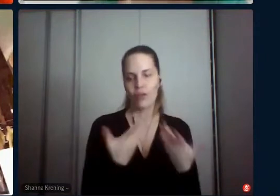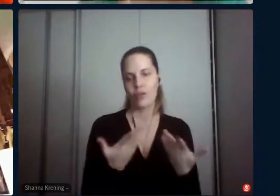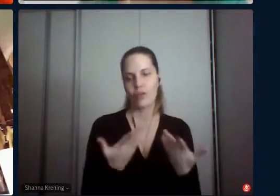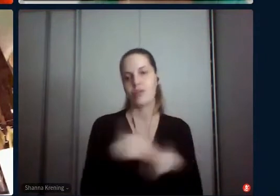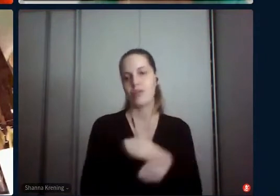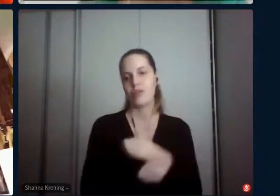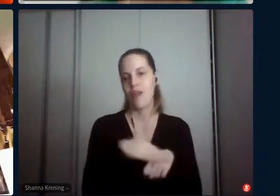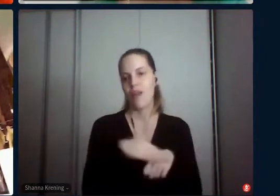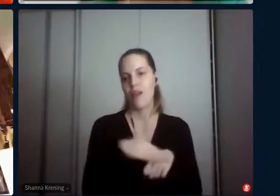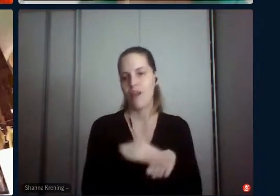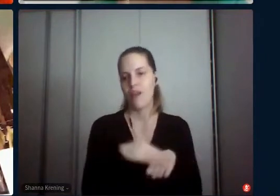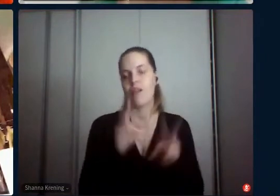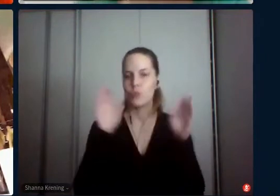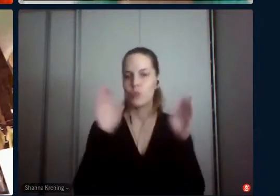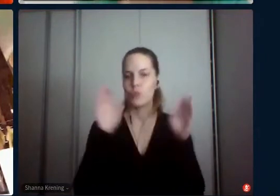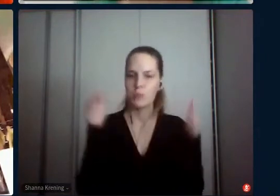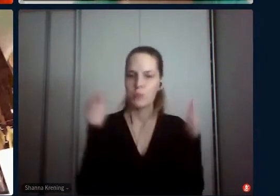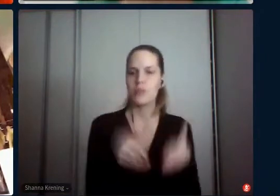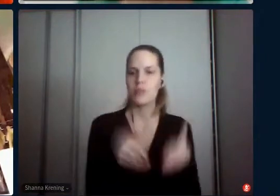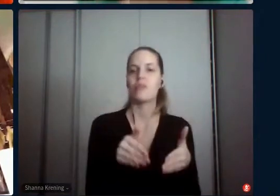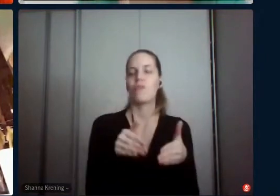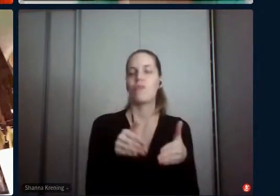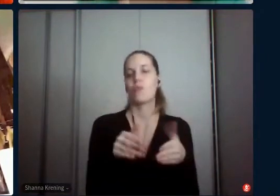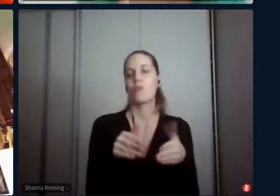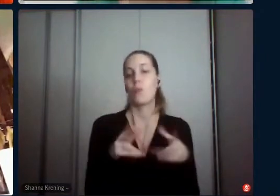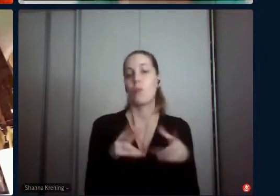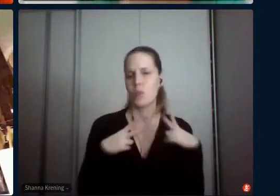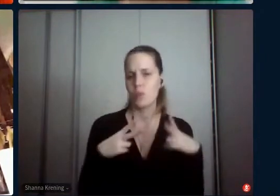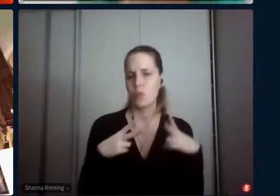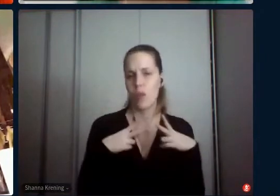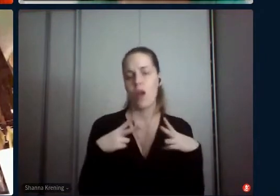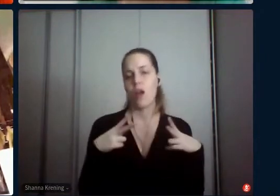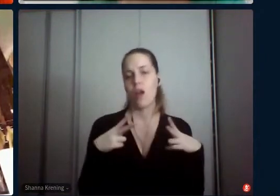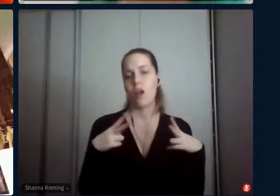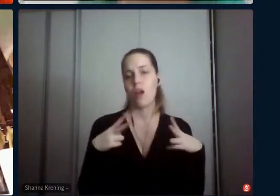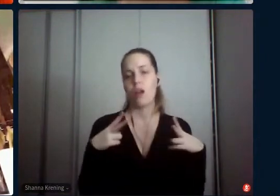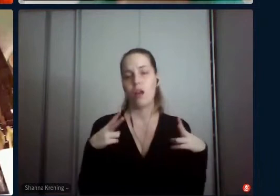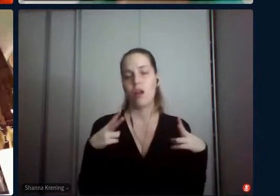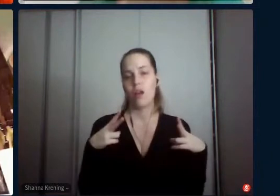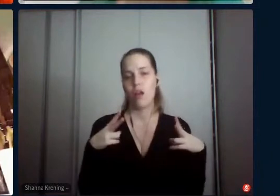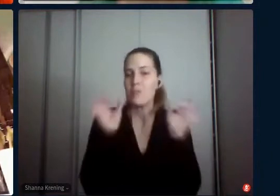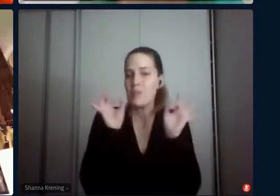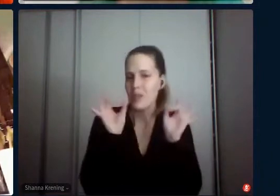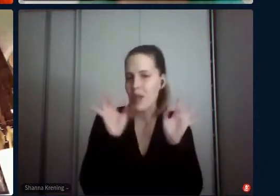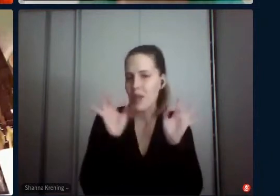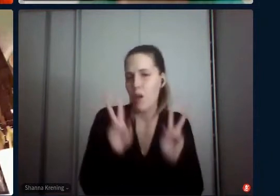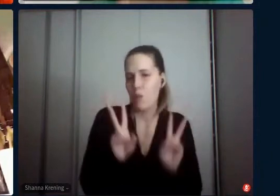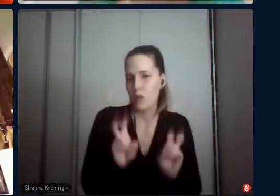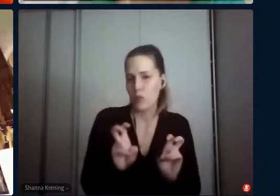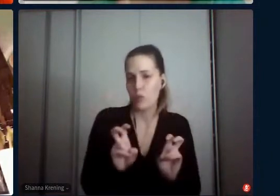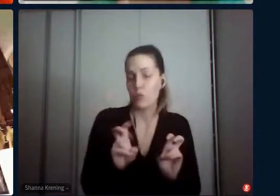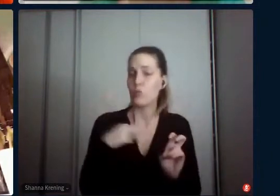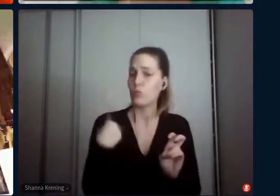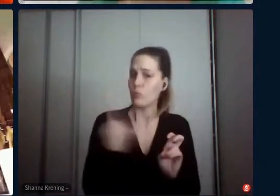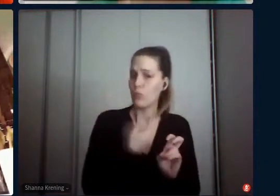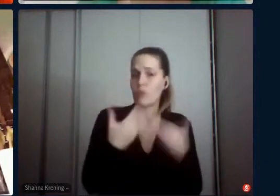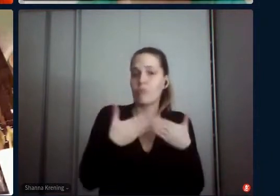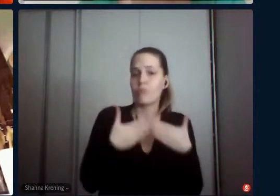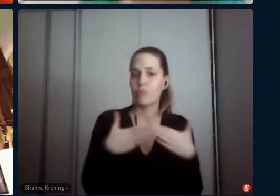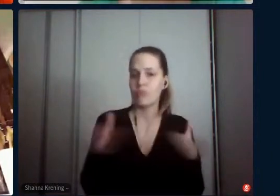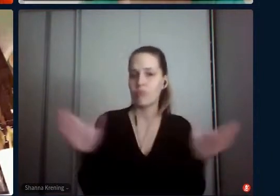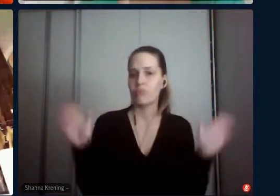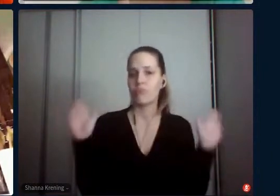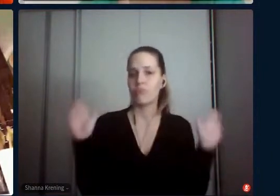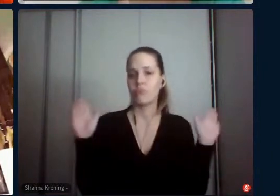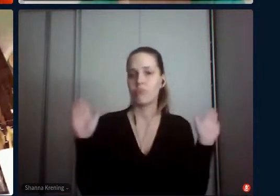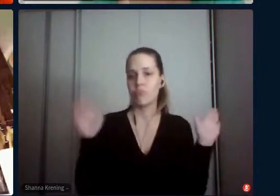específicas, para questões muito particulares, tragam alguma peculiaridade, nós estamos à disposição para receber o